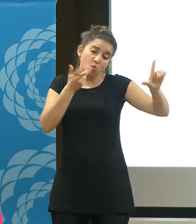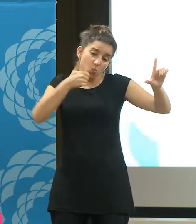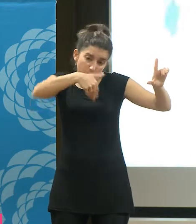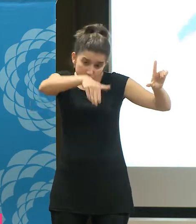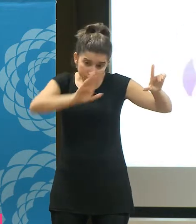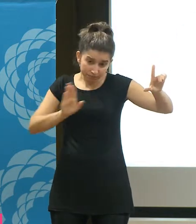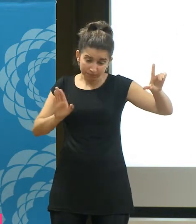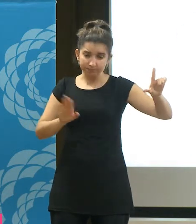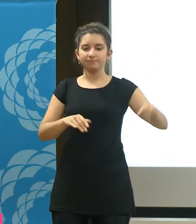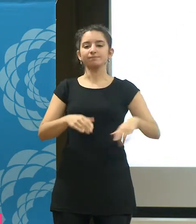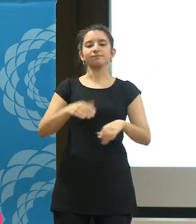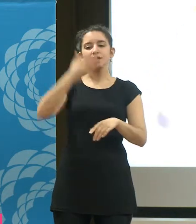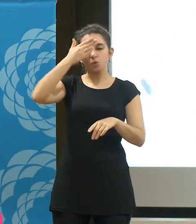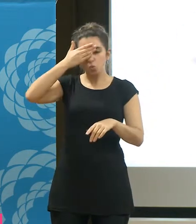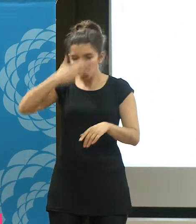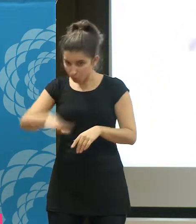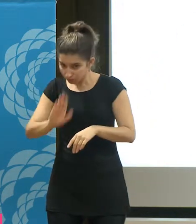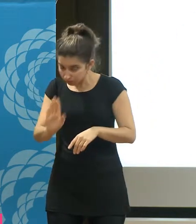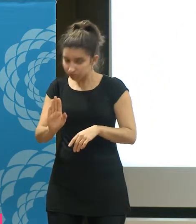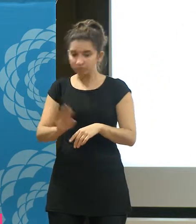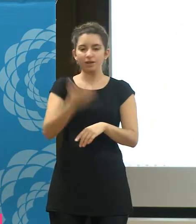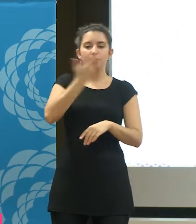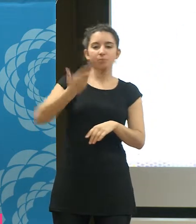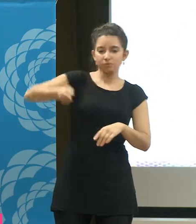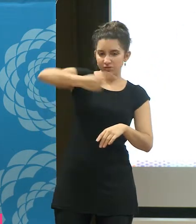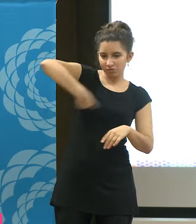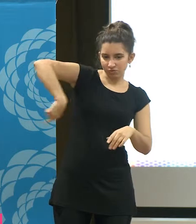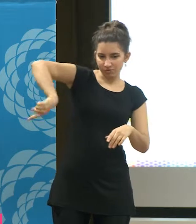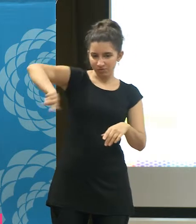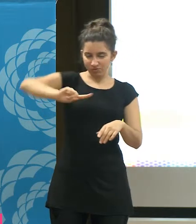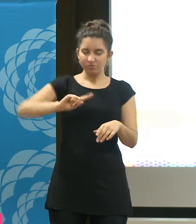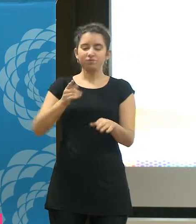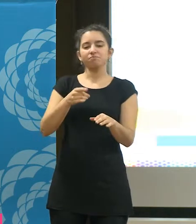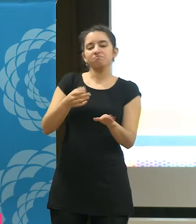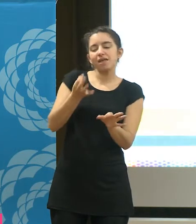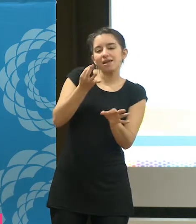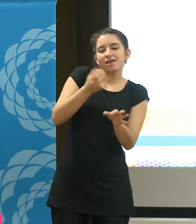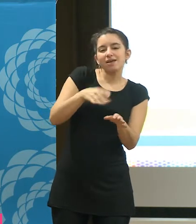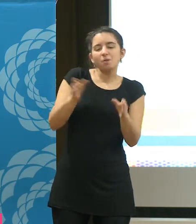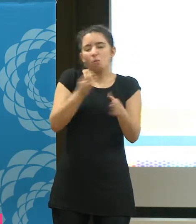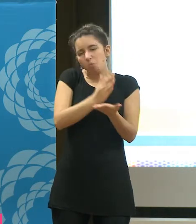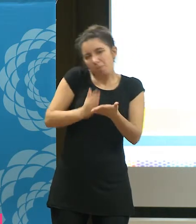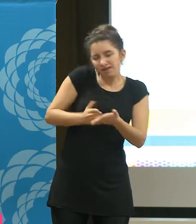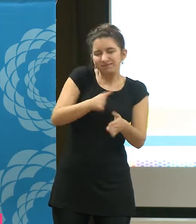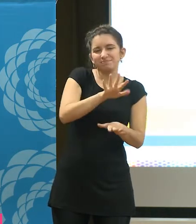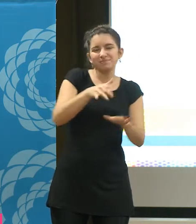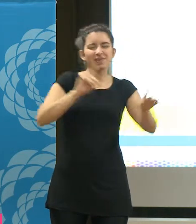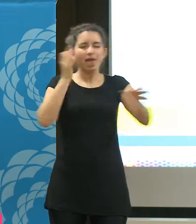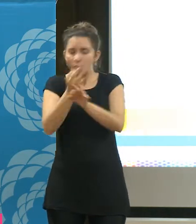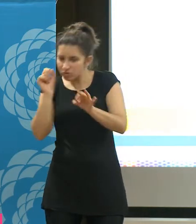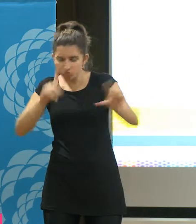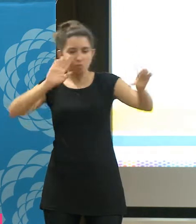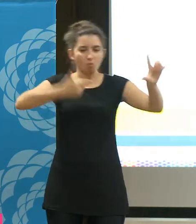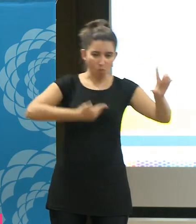Finalmente, el 64% de los estudiantes desearía poder mostrar la realidad de sus escuelas. El 56% quisiera compartir sus